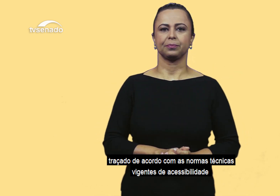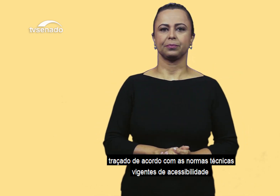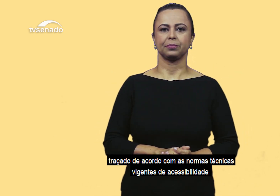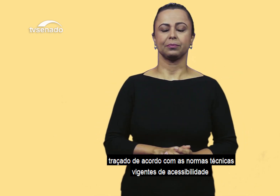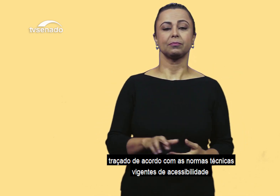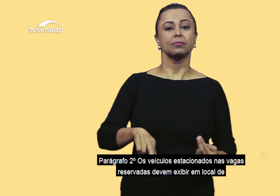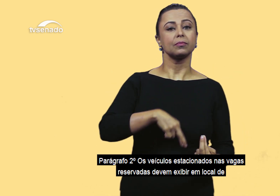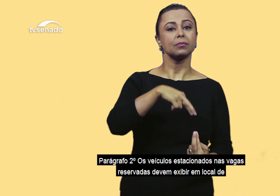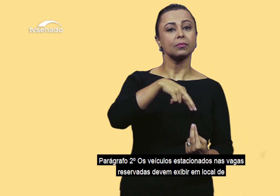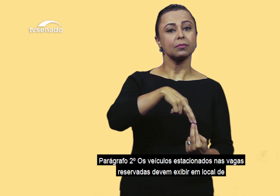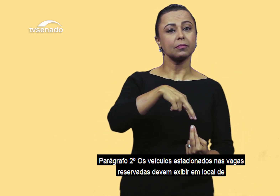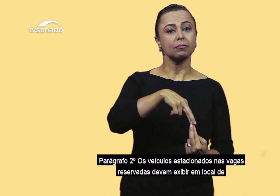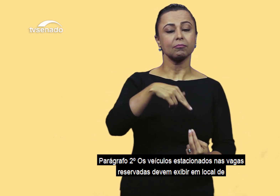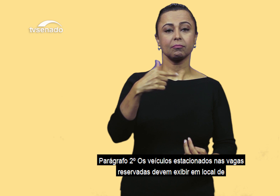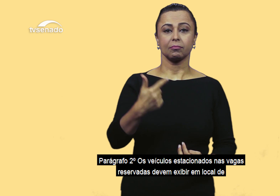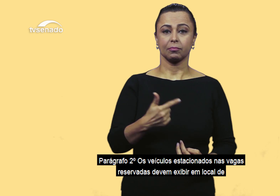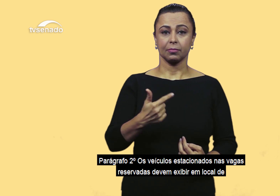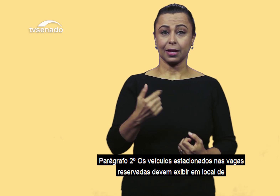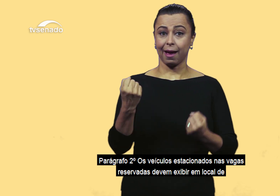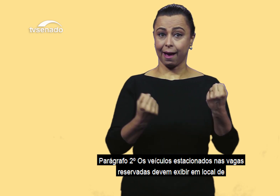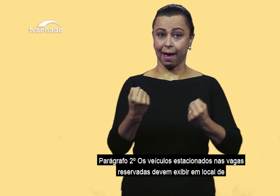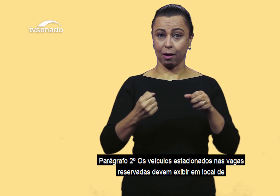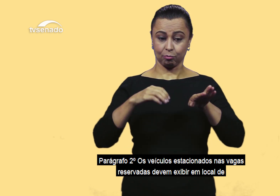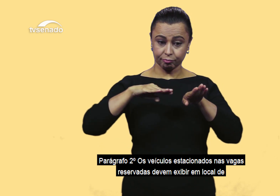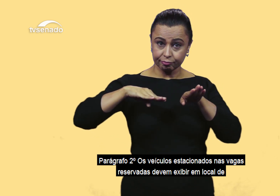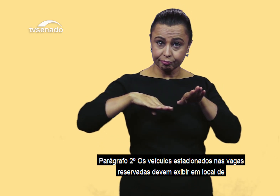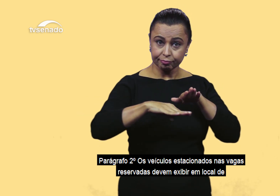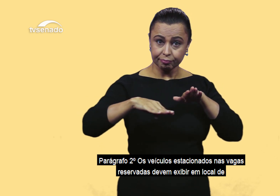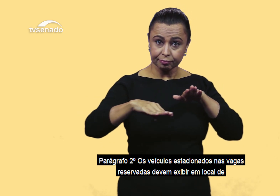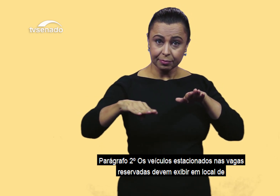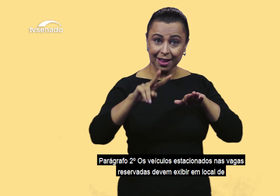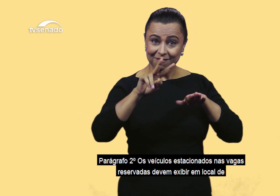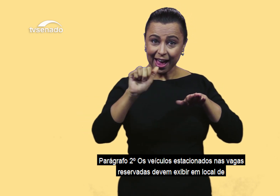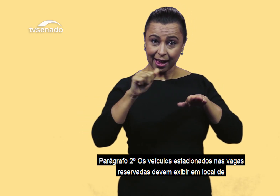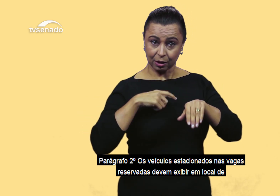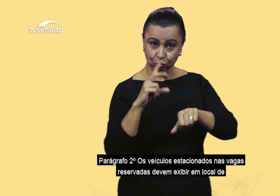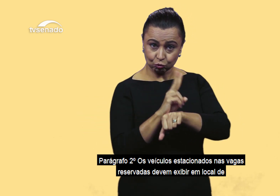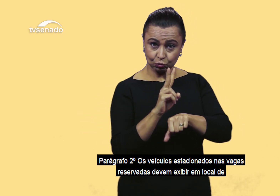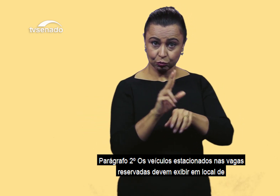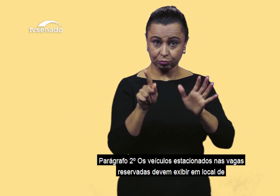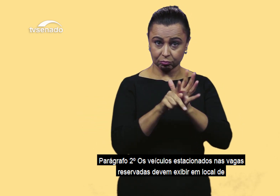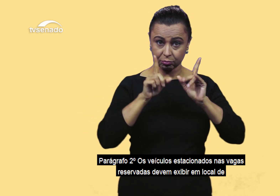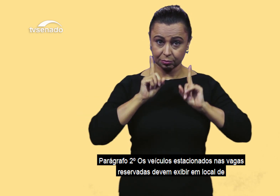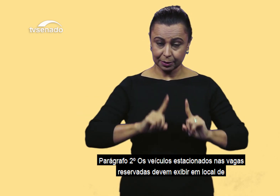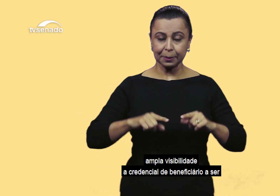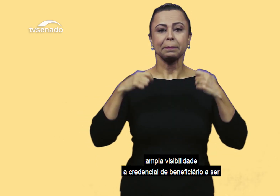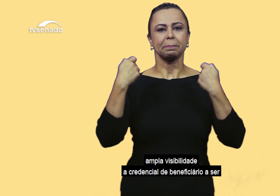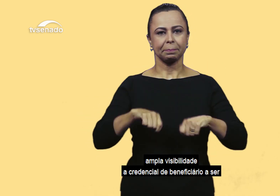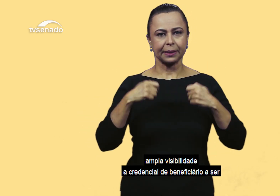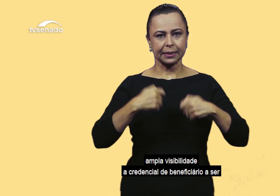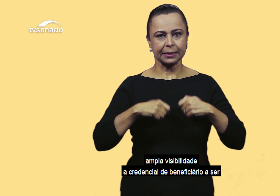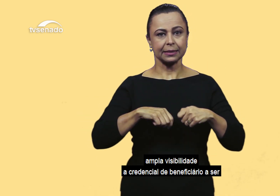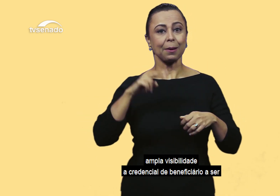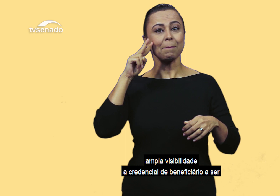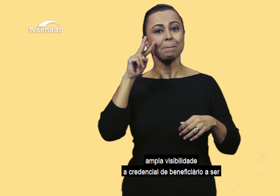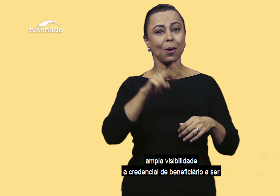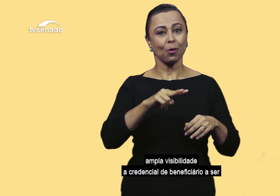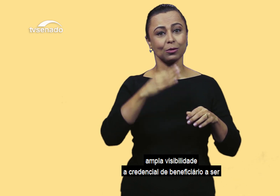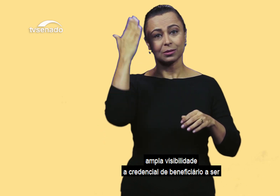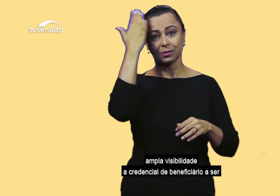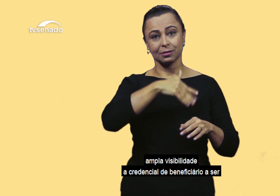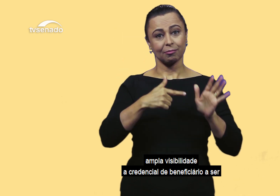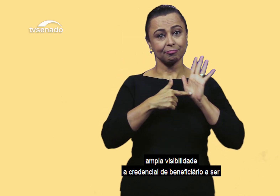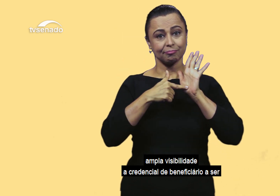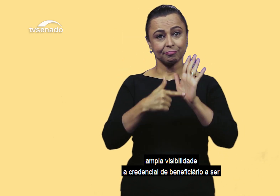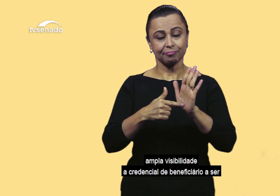Parágrafo 2º Os veículos estacionados nas vagas reservadas devem exibir, em local de ampla visibilidade,